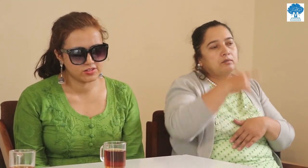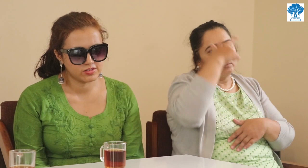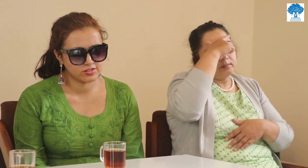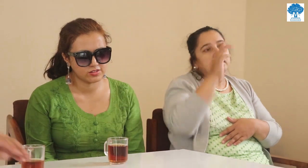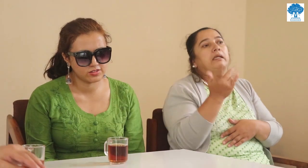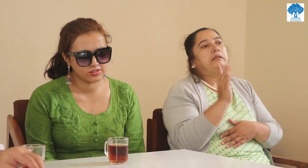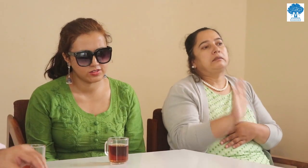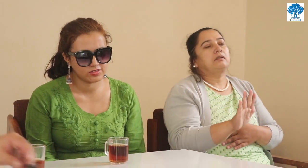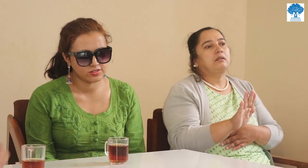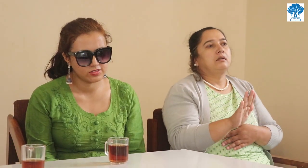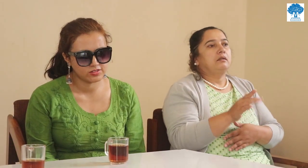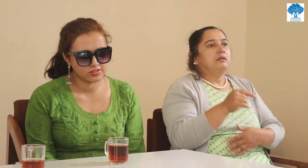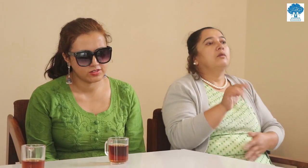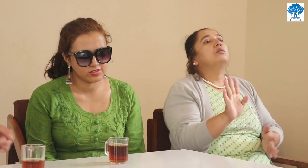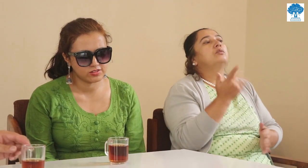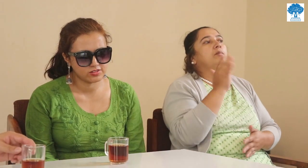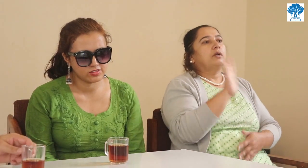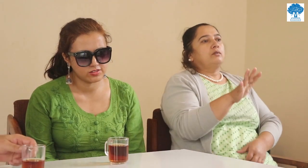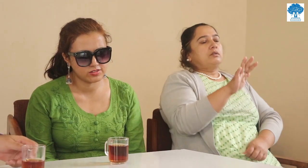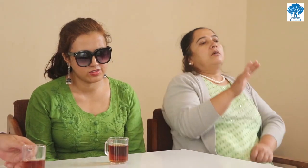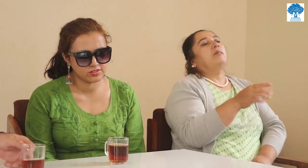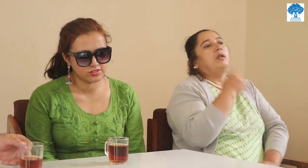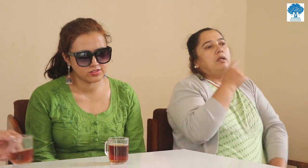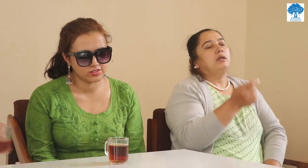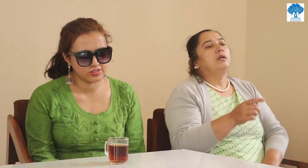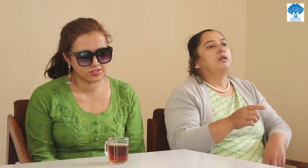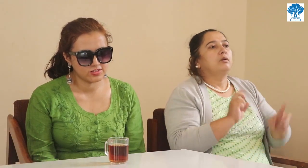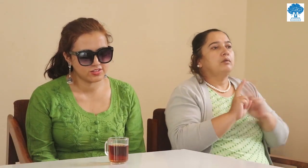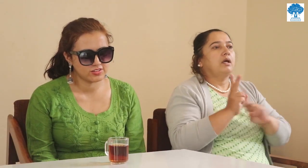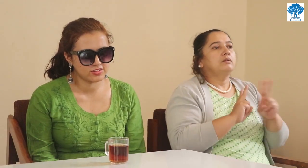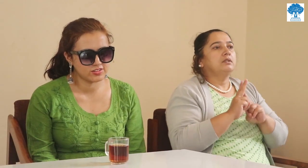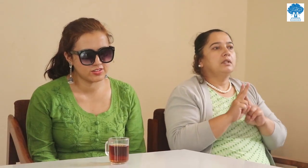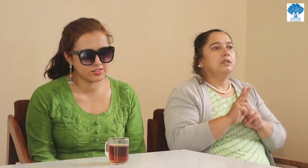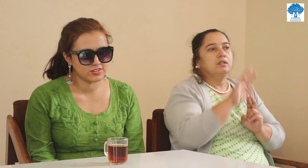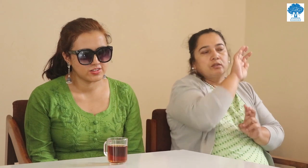छन्, इनिसिएटिभ्सहरू कस्ता भएका छन्, त्यो चाहिँ हाम्रो सरिता लामिछानेले